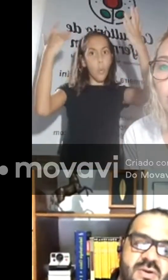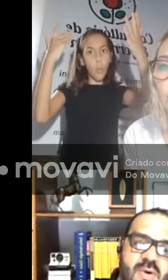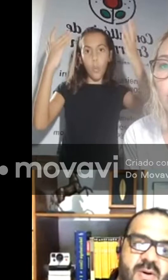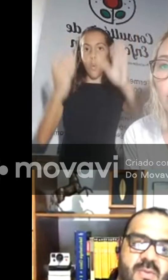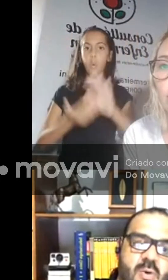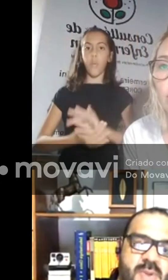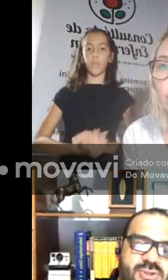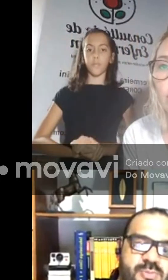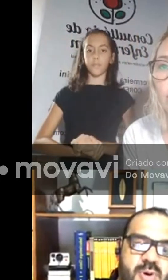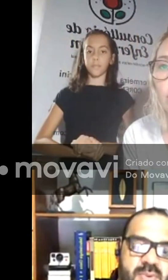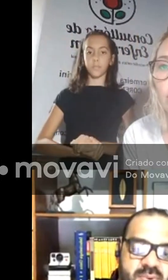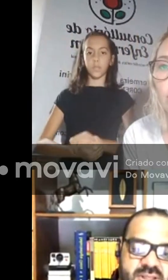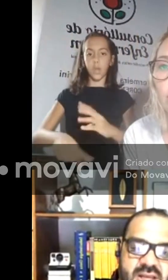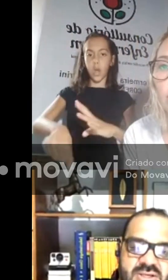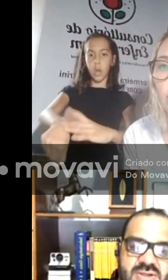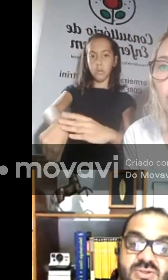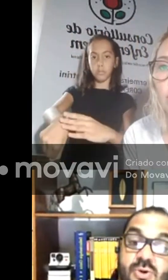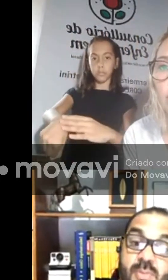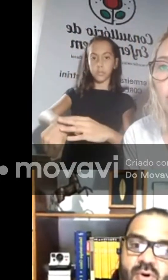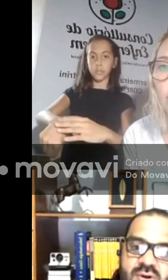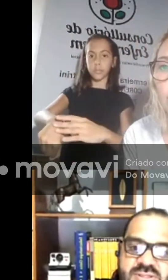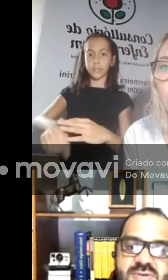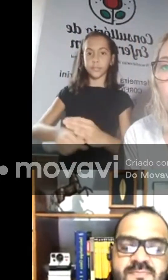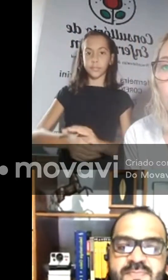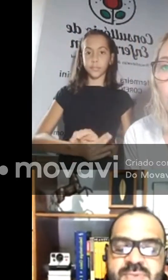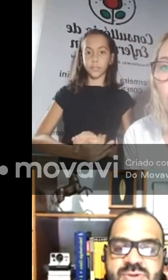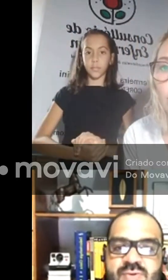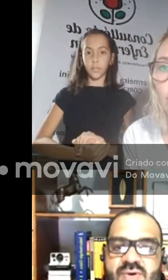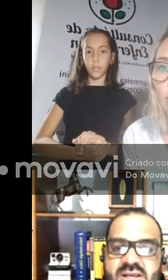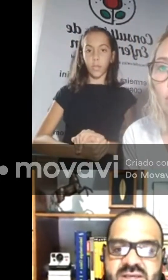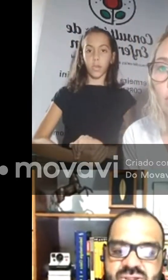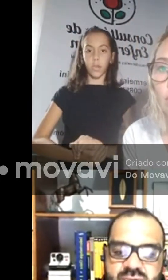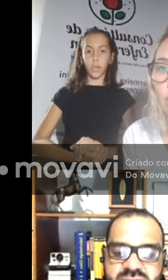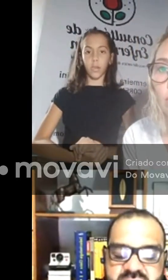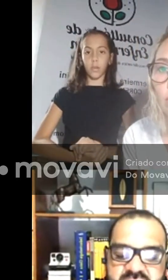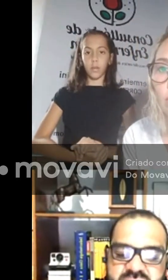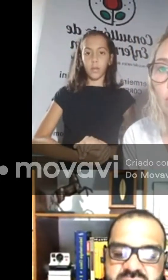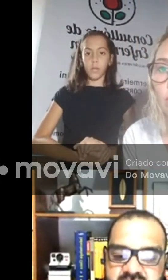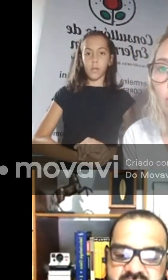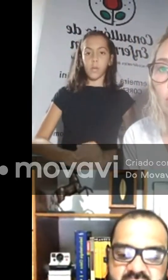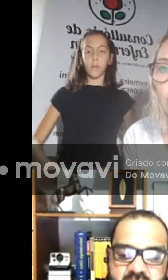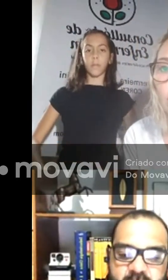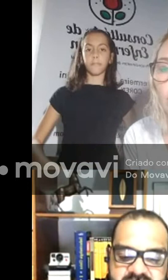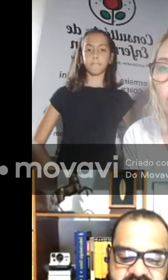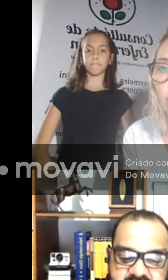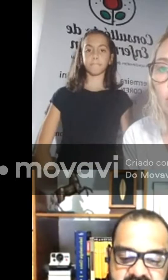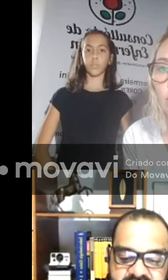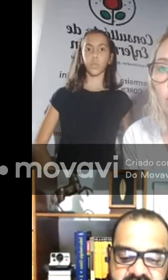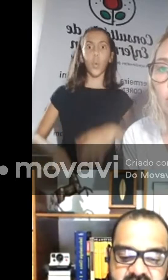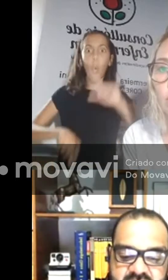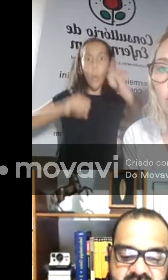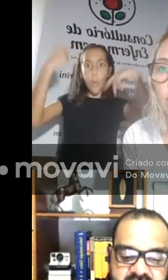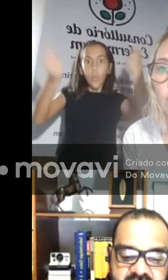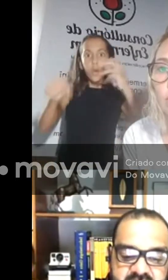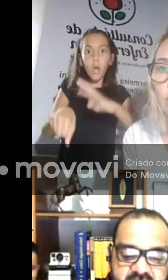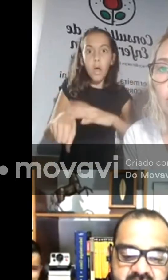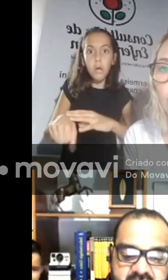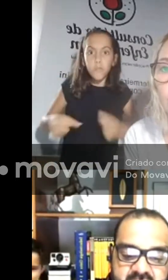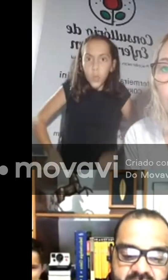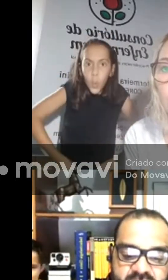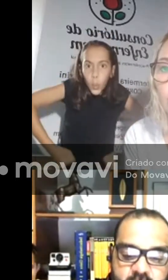tem um aumento de probabilidade de trombose. Então, são várias questões que a obesidade,